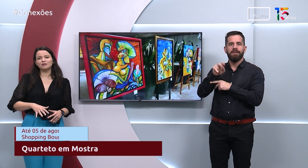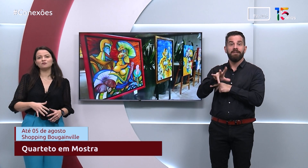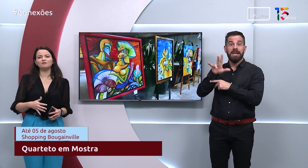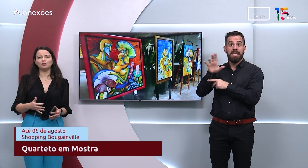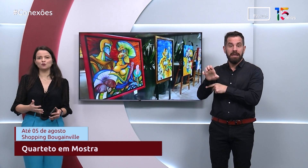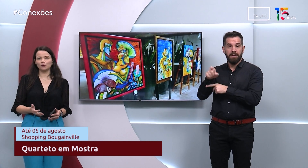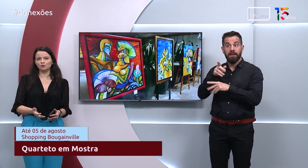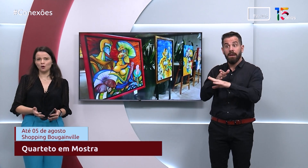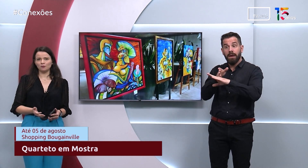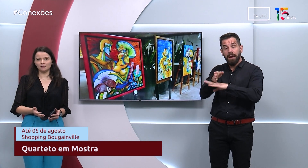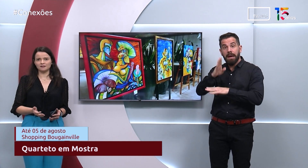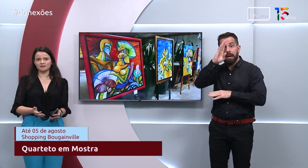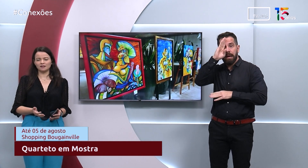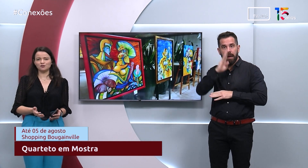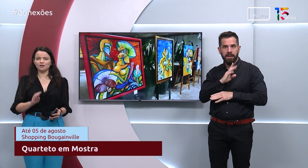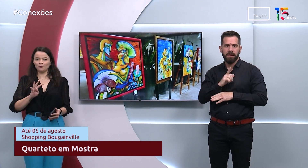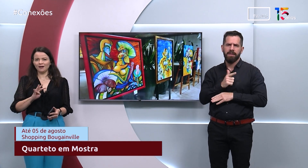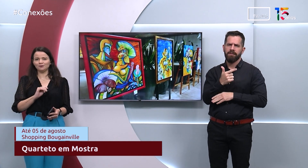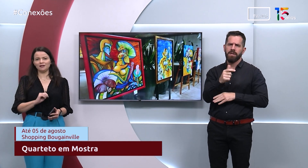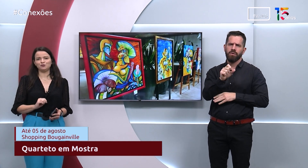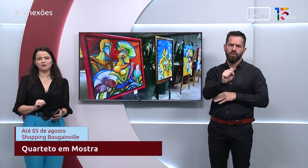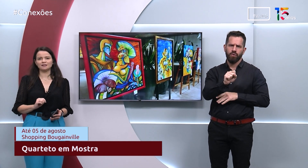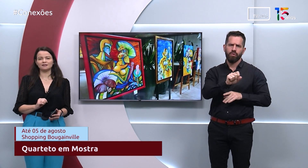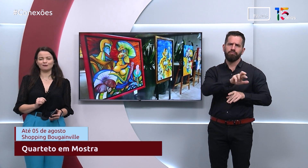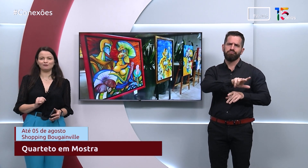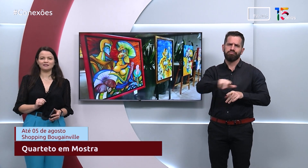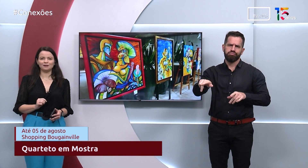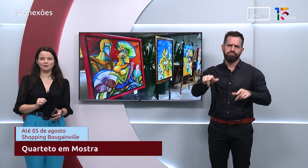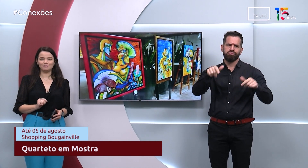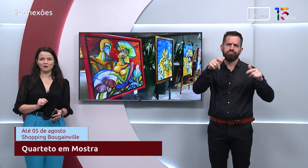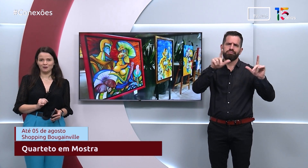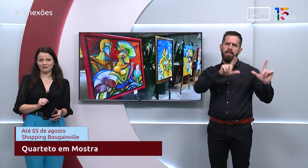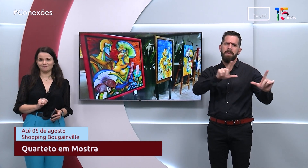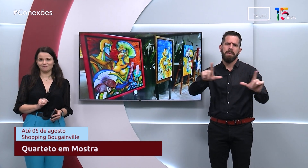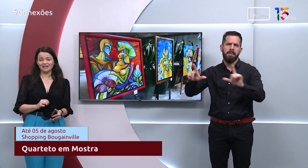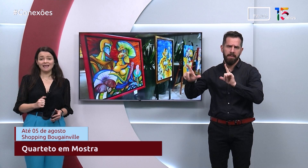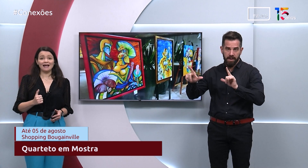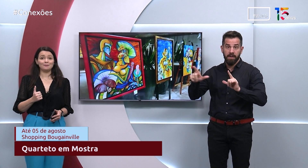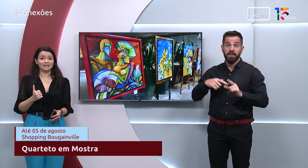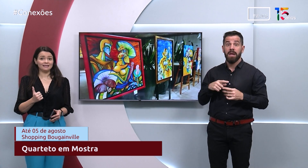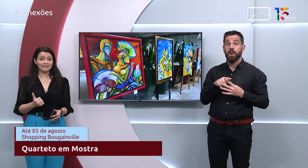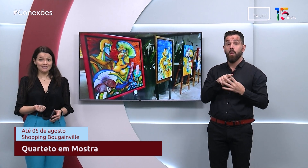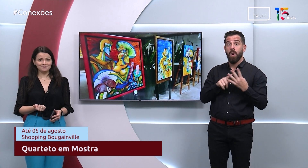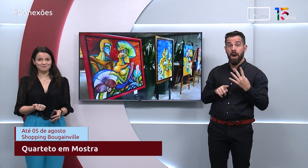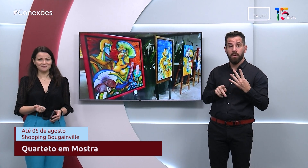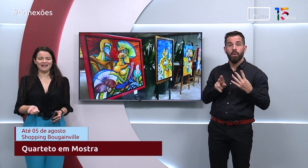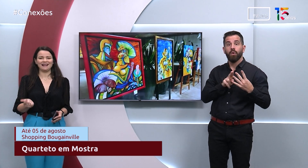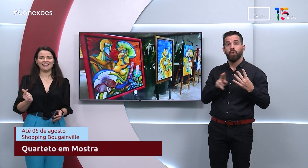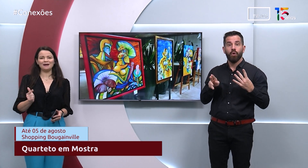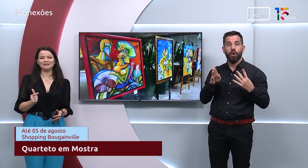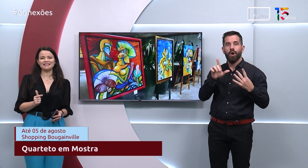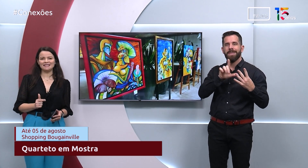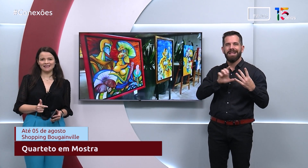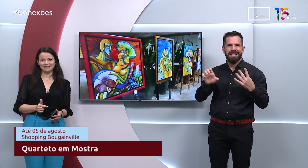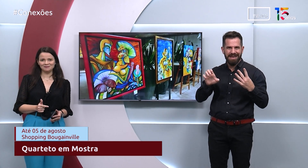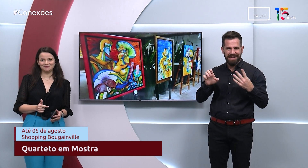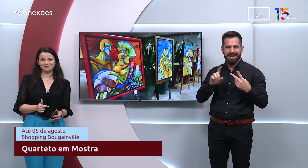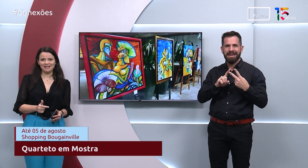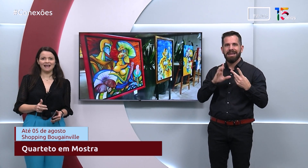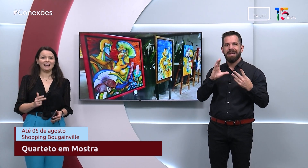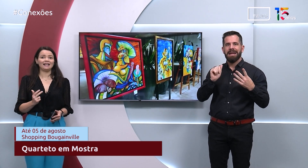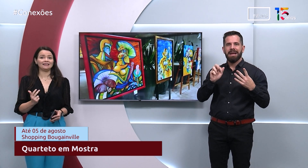traz mais de 28 obras de 4 artistas que eu vou citar o nome agora. a Brenda Lee, a